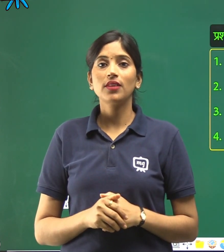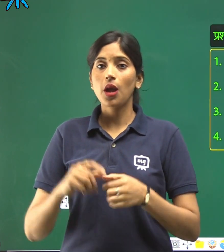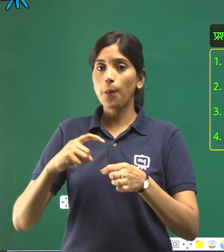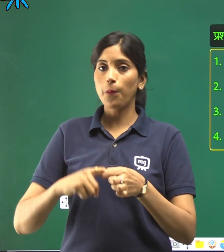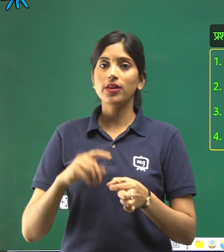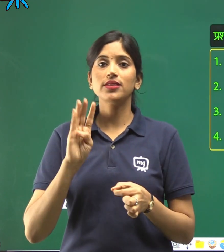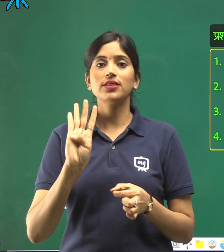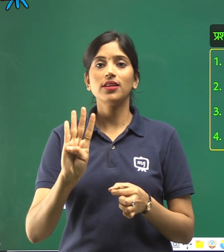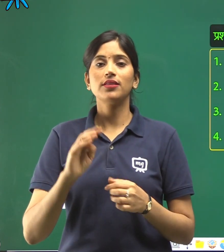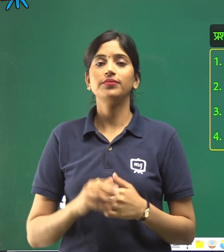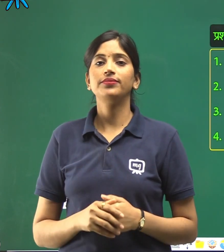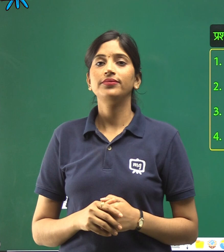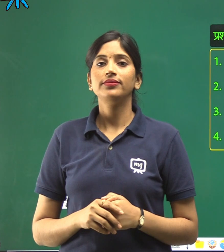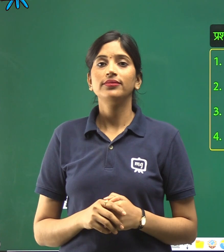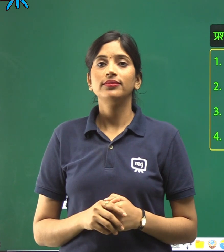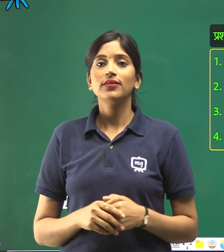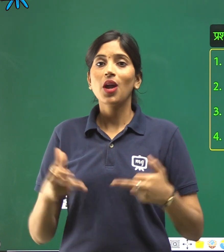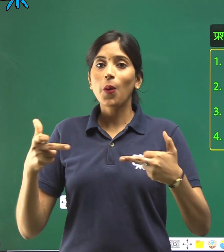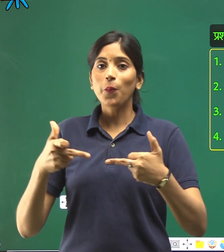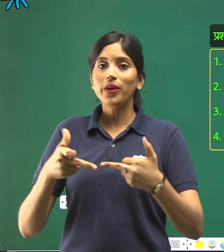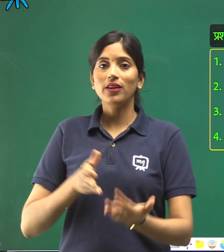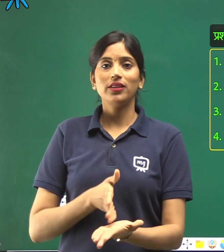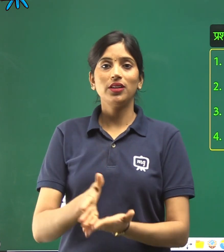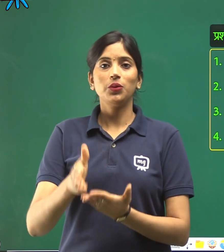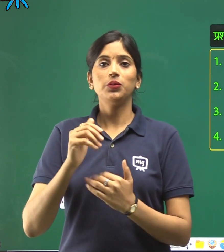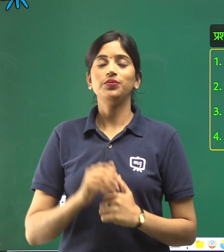प्रश्न 4, मिलान करो।